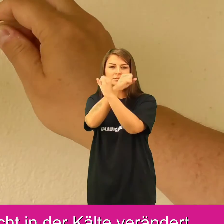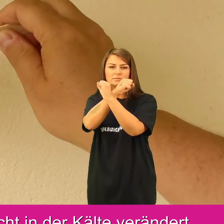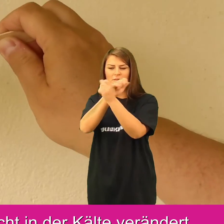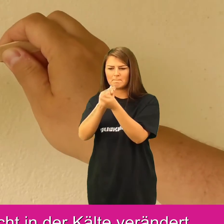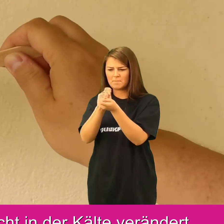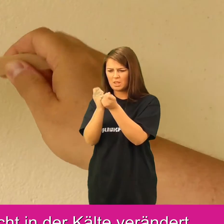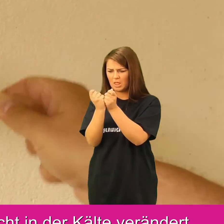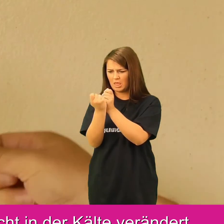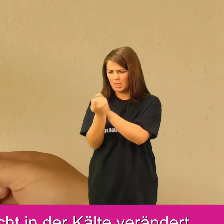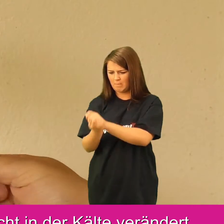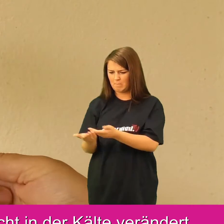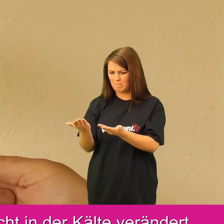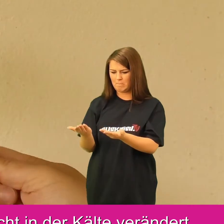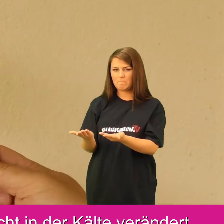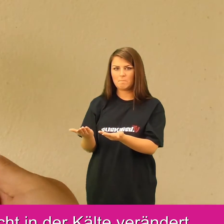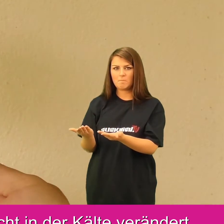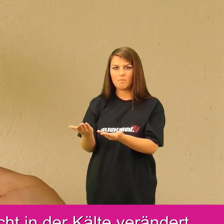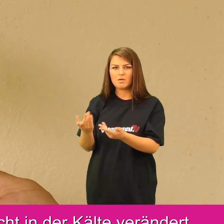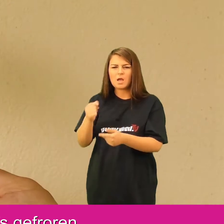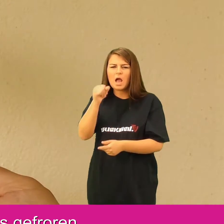Aber die hatte sich über Nacht in der Kälte verändert.